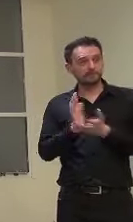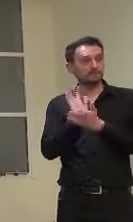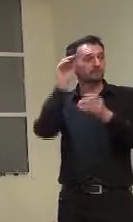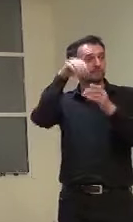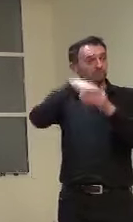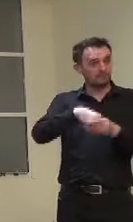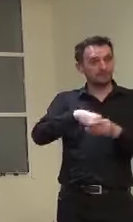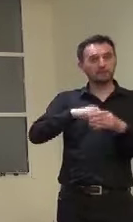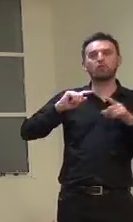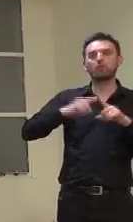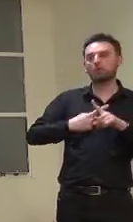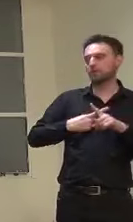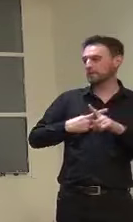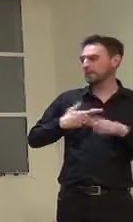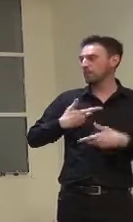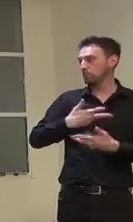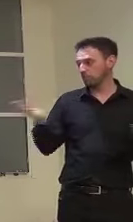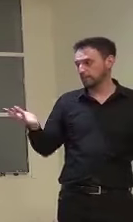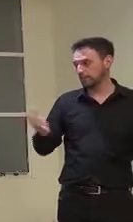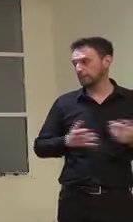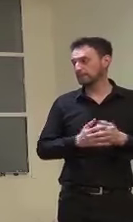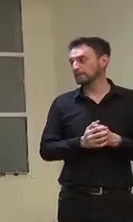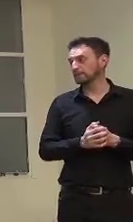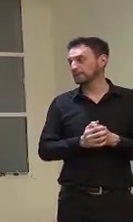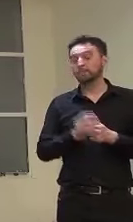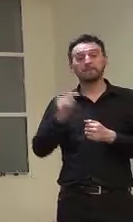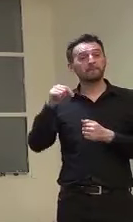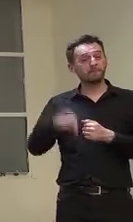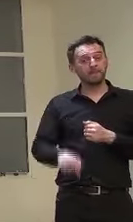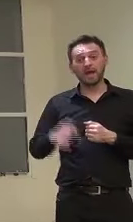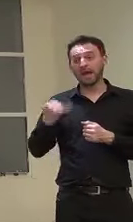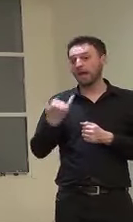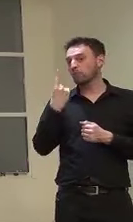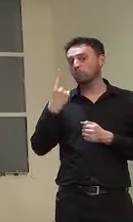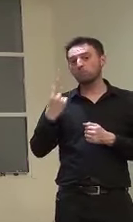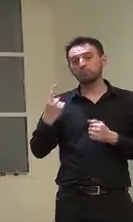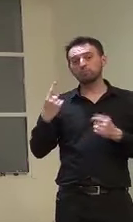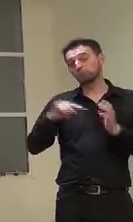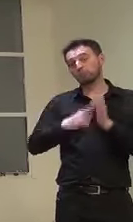de la política pública denominador